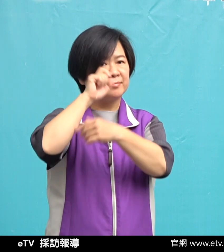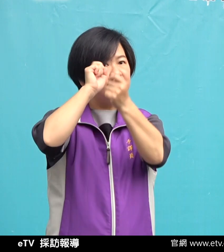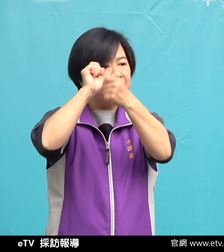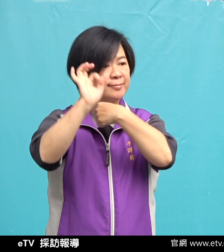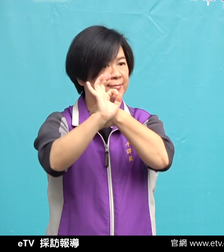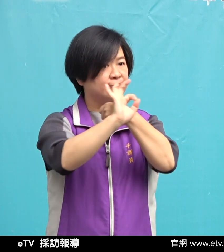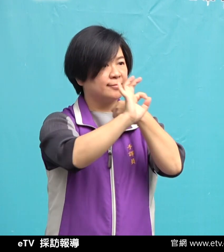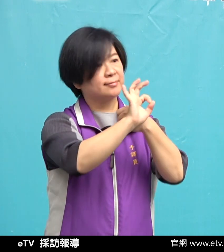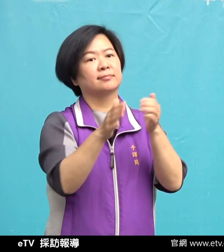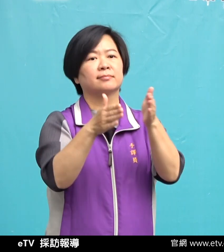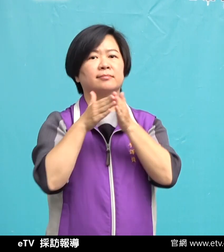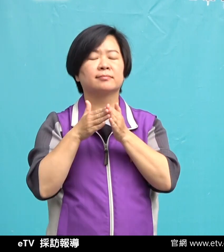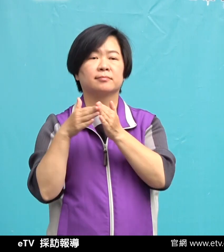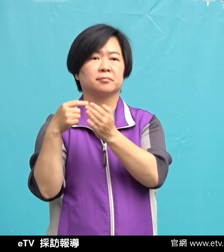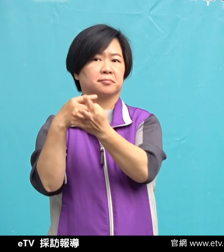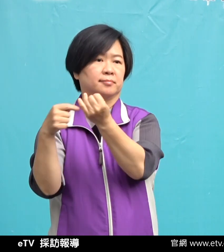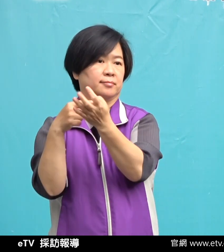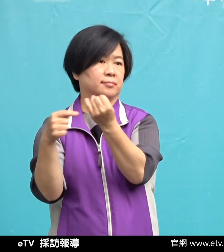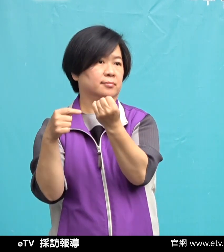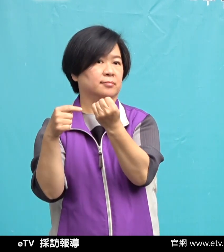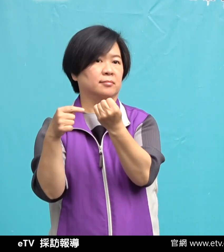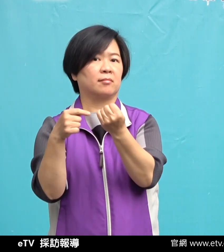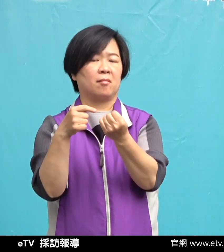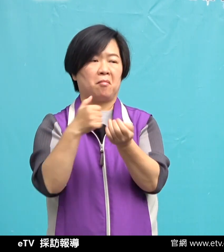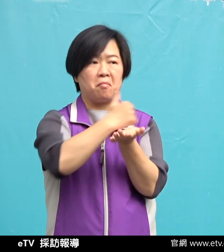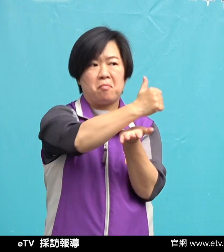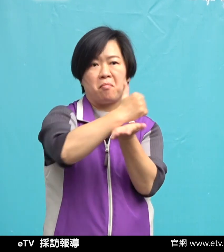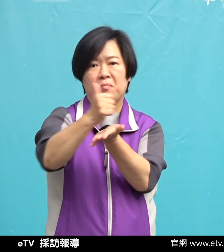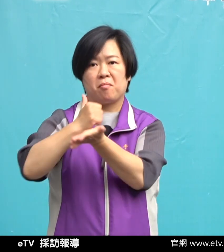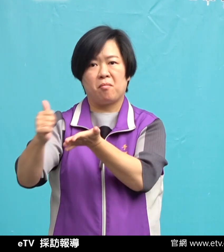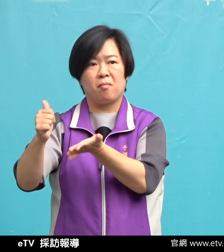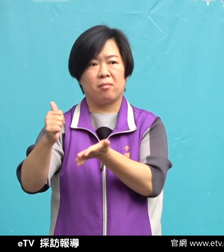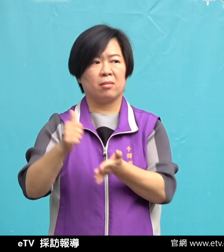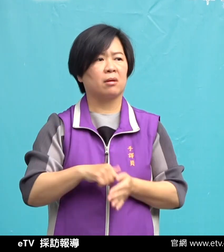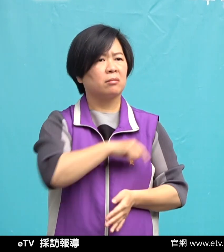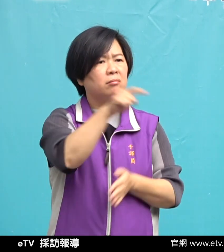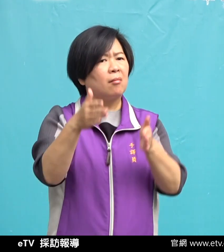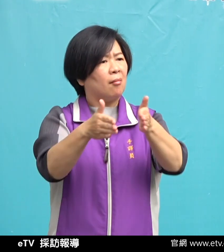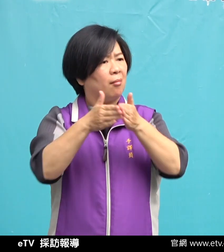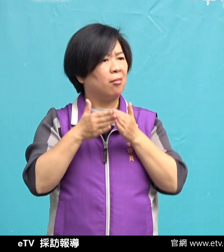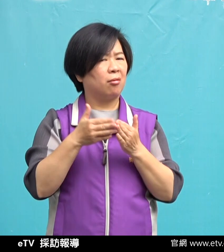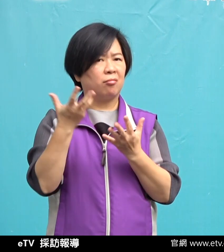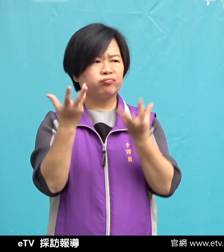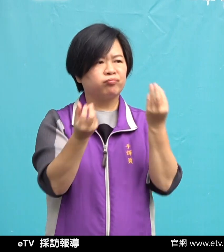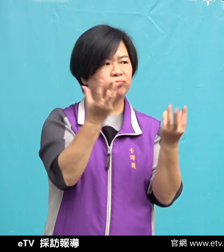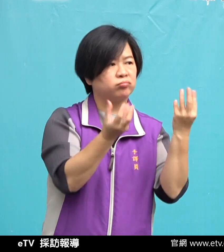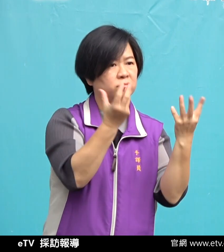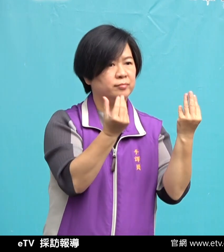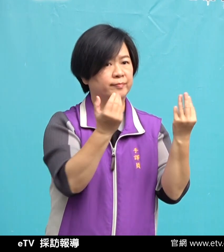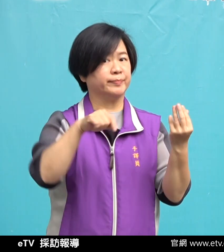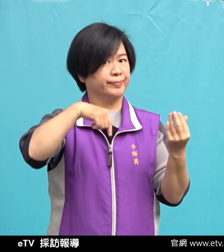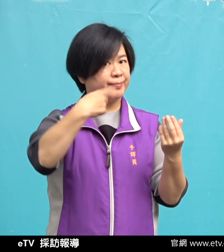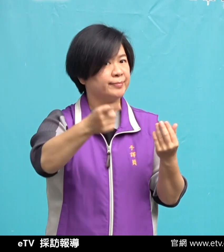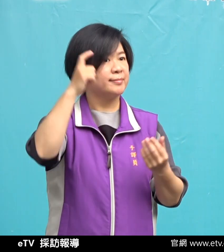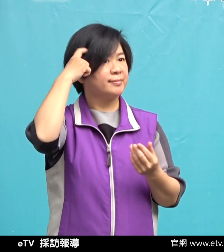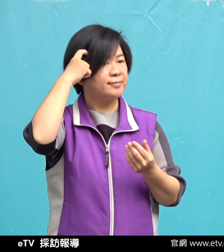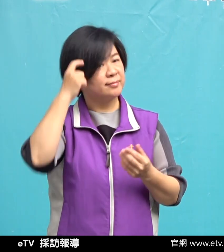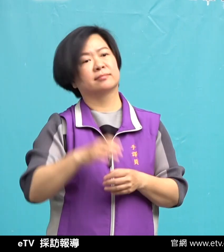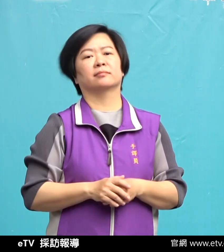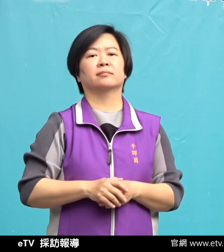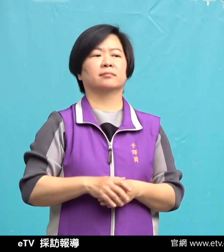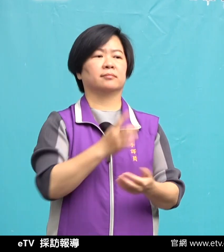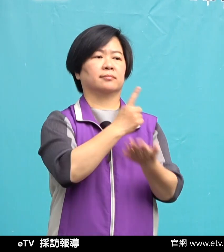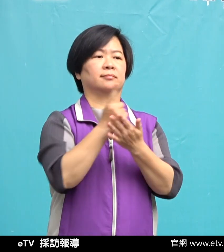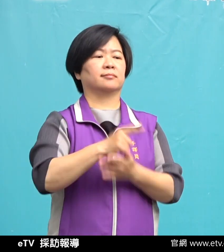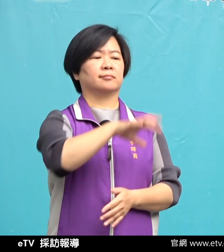说我们的需求的面涵盖率到底大家需要到多高，然后接下来再考虑说每一个单